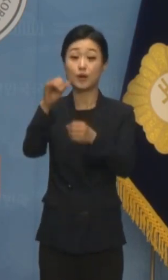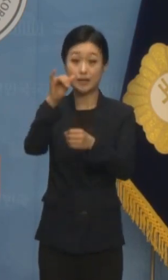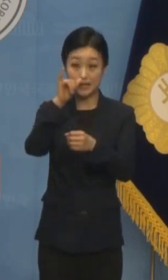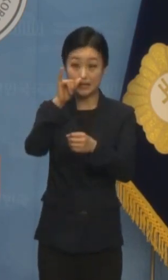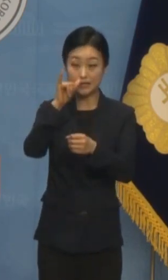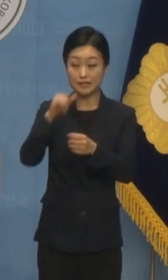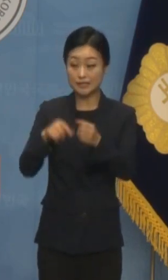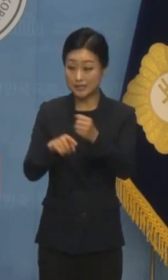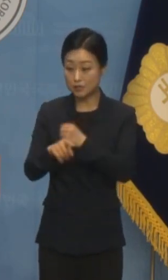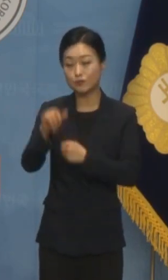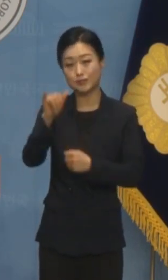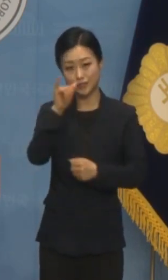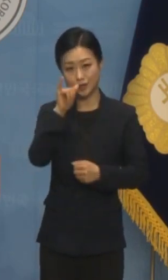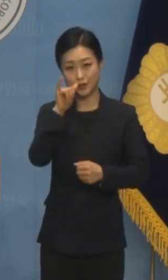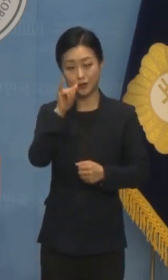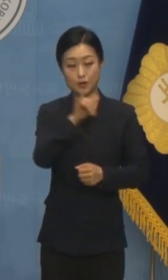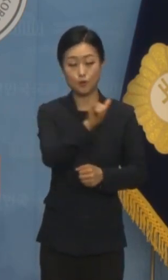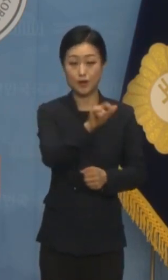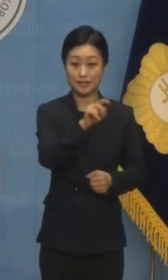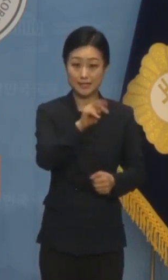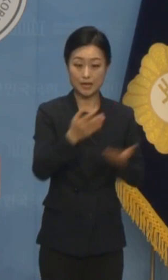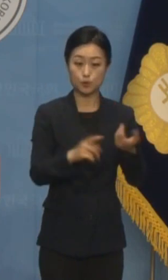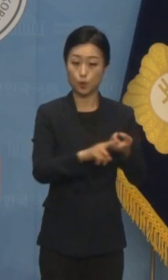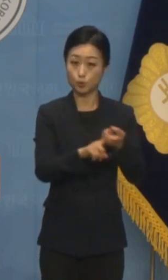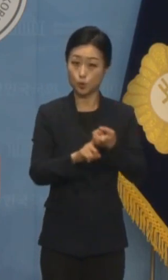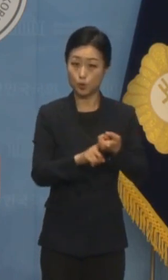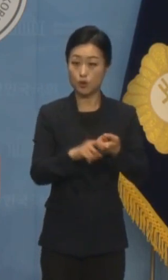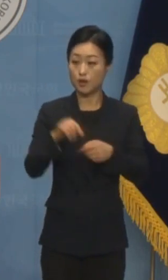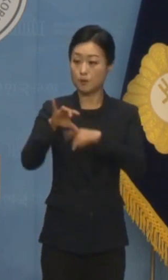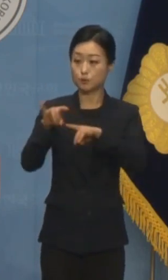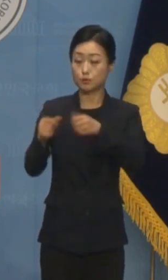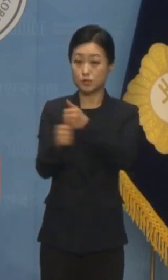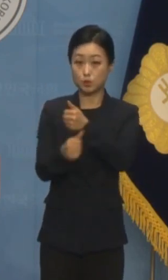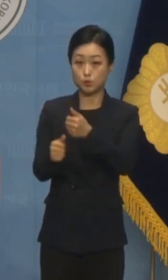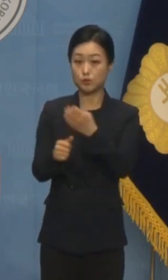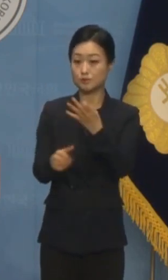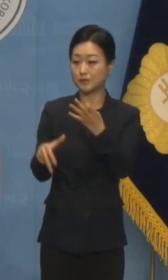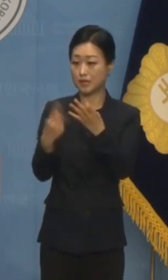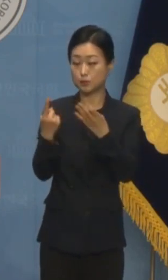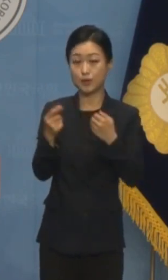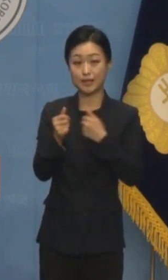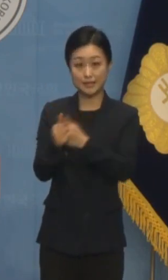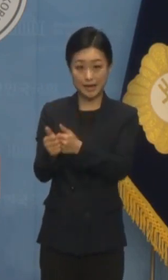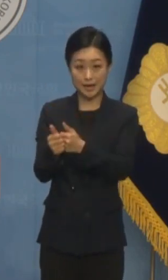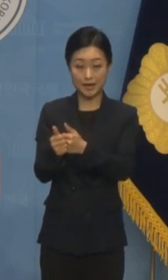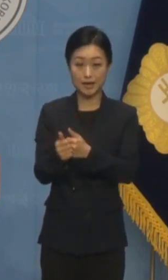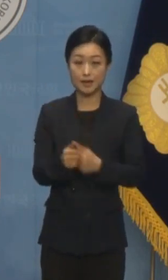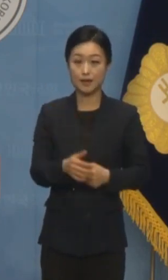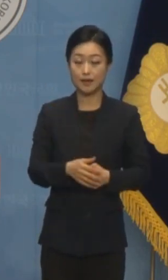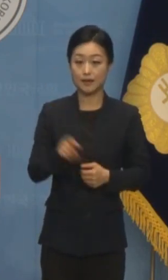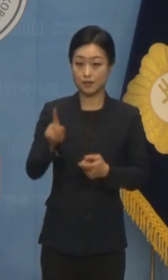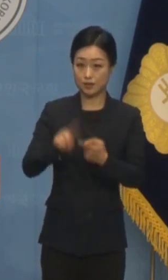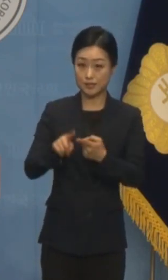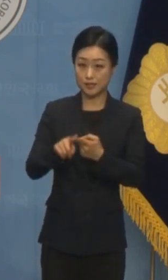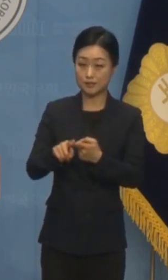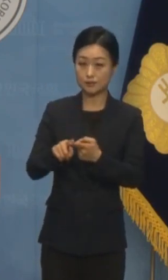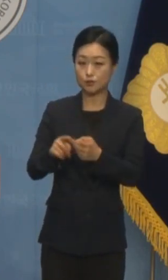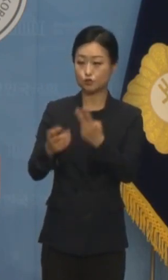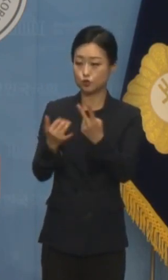충분한 사유가 있어 YTN 노조는 방통위법 제14조에 따라 기피 신청을 요청한 바